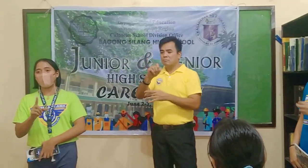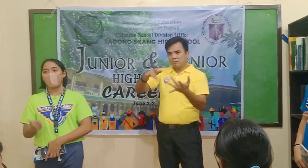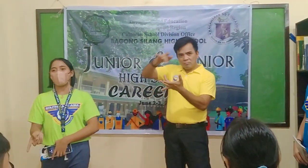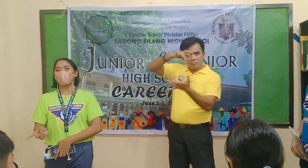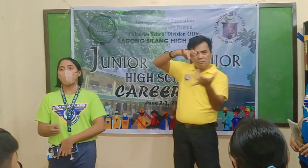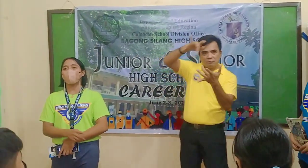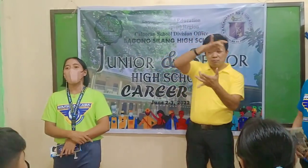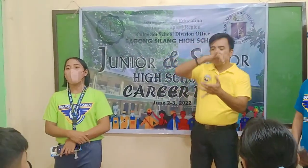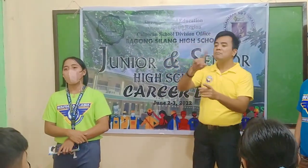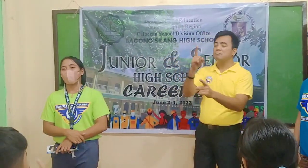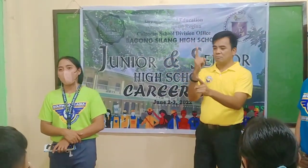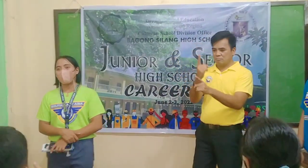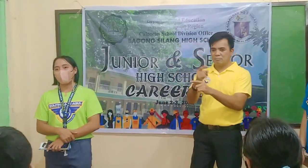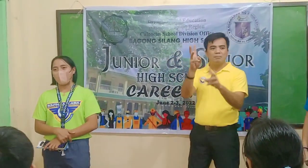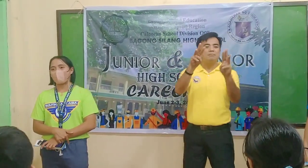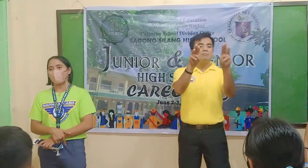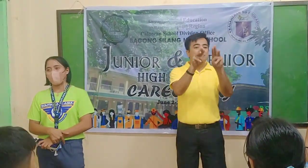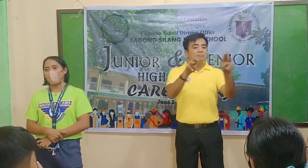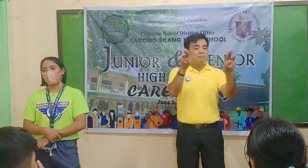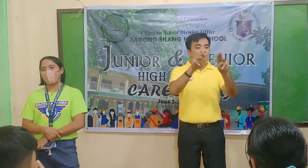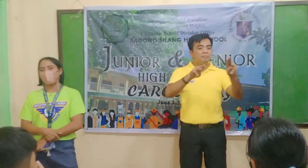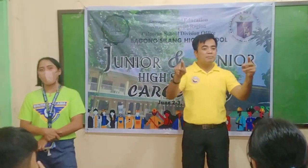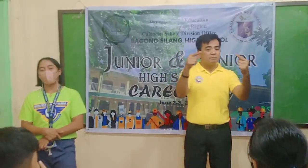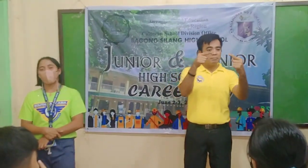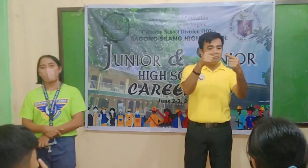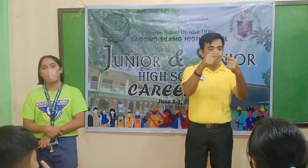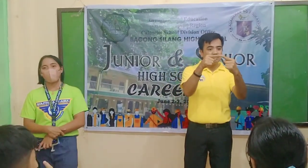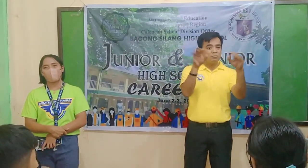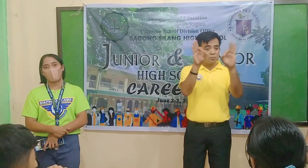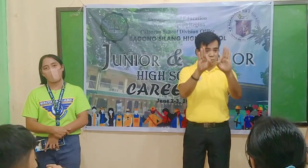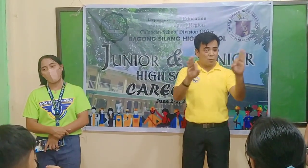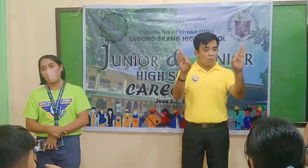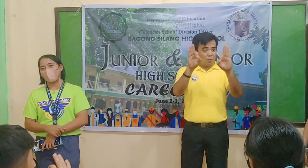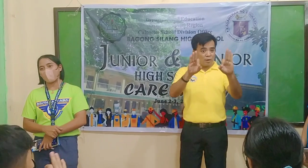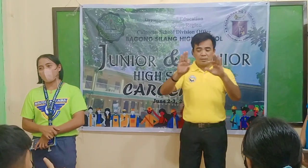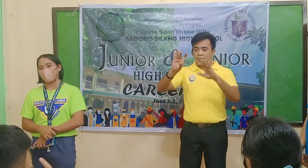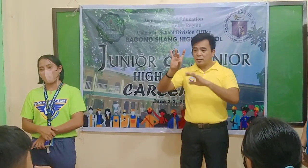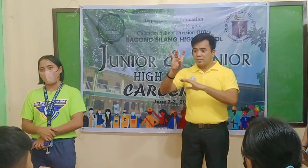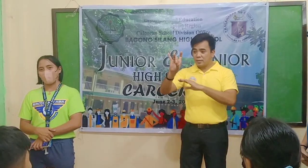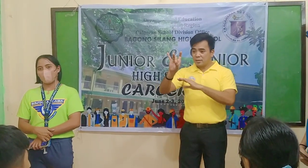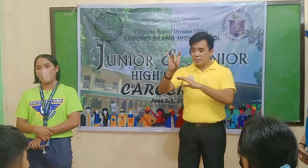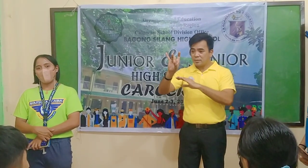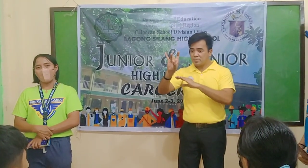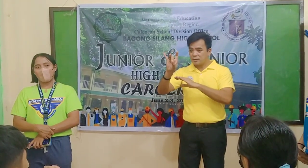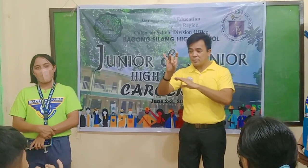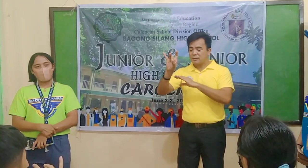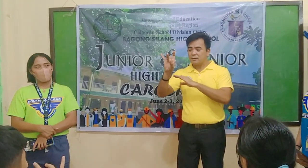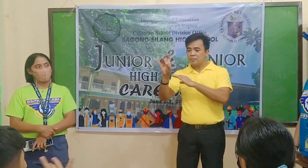a.m. to 3 p.m. po. Pwede po kayong pumunta doon every Monday to Saturday.